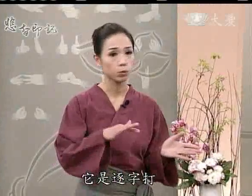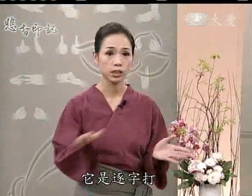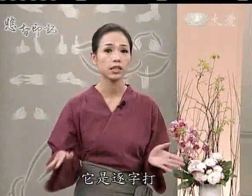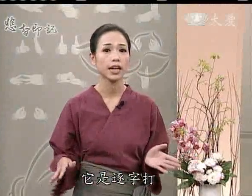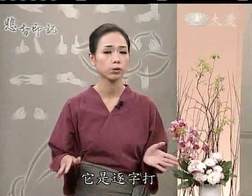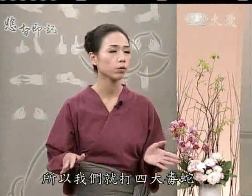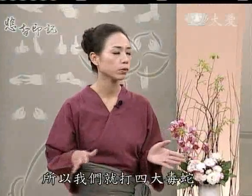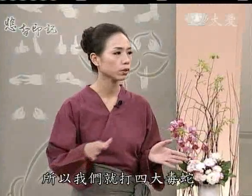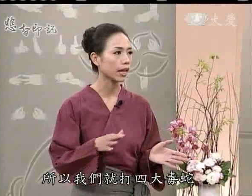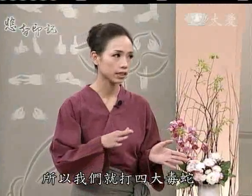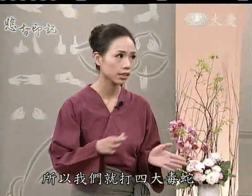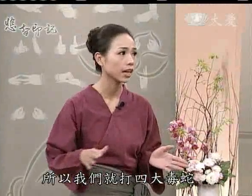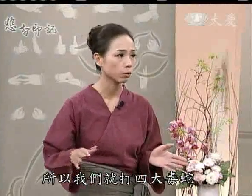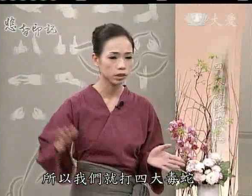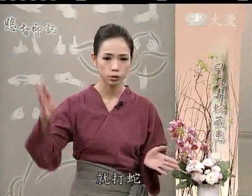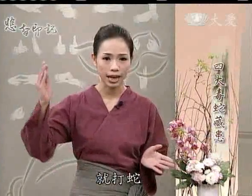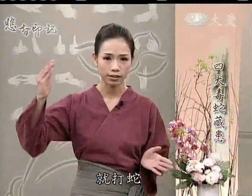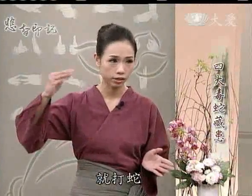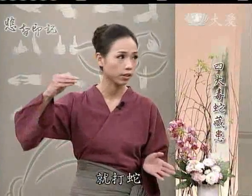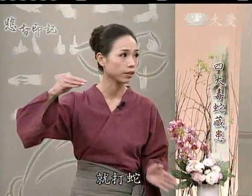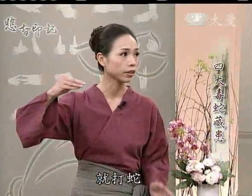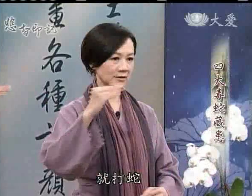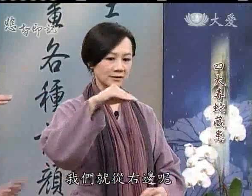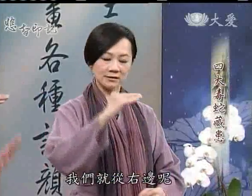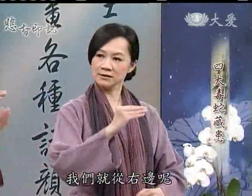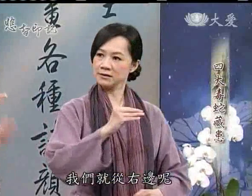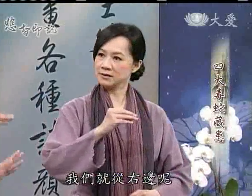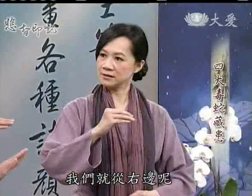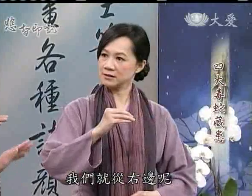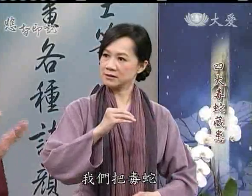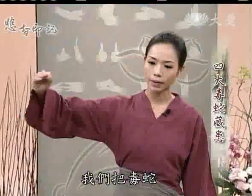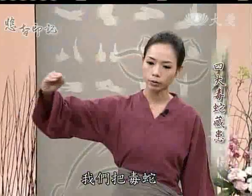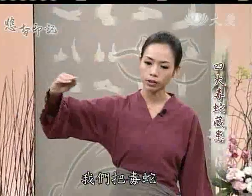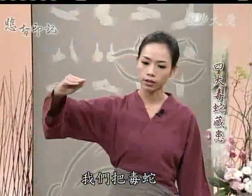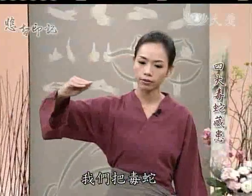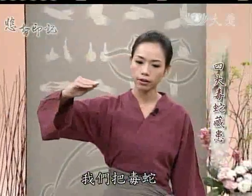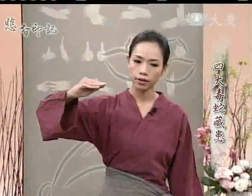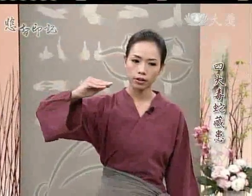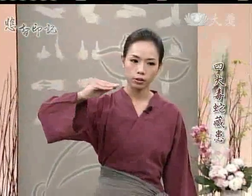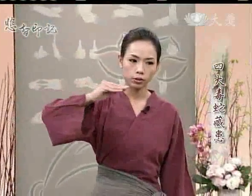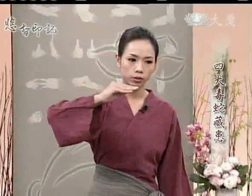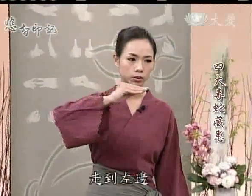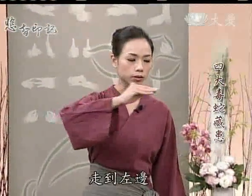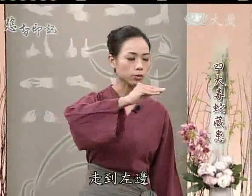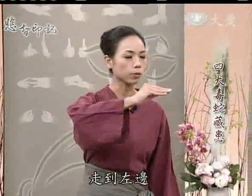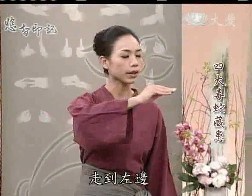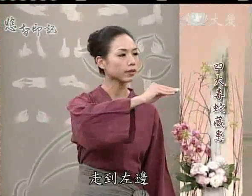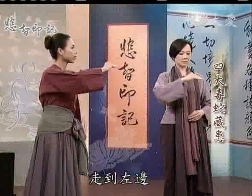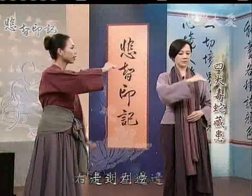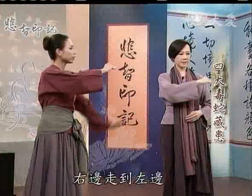字打，所以我们就打四大毒蛇，就打蛇。我们就从右边呢，我们把毒蛇走到左边， 右边走